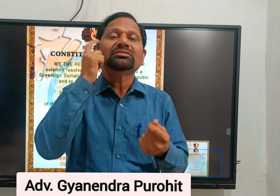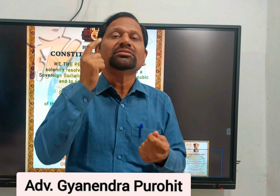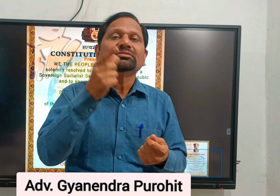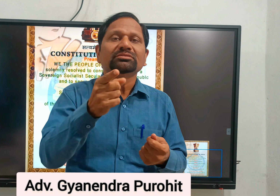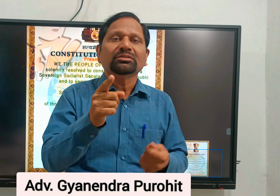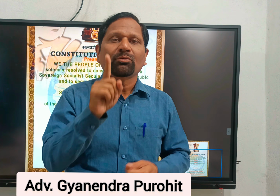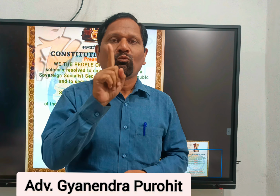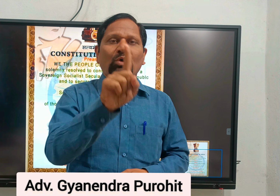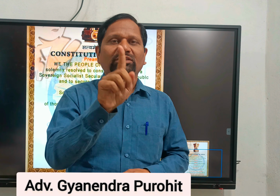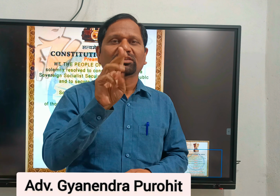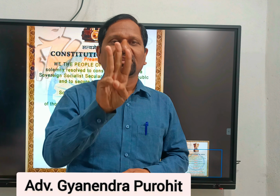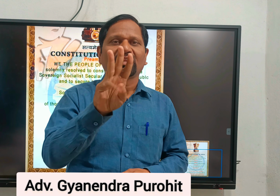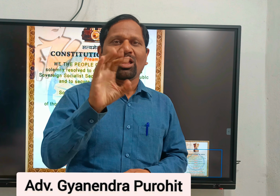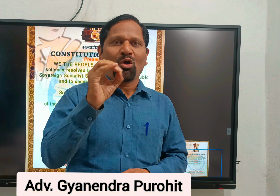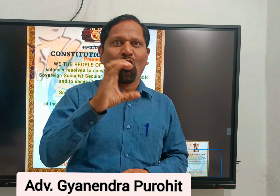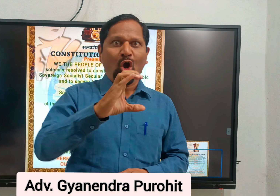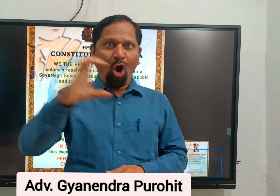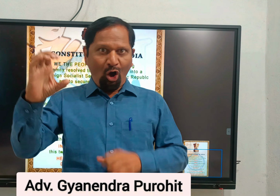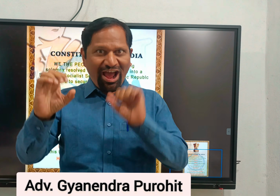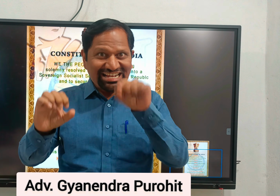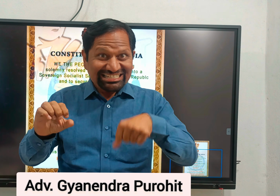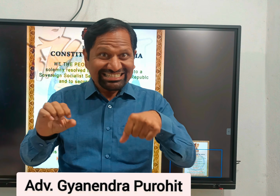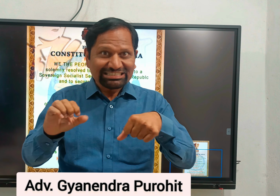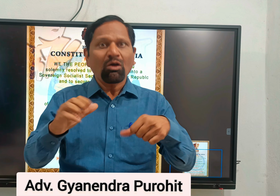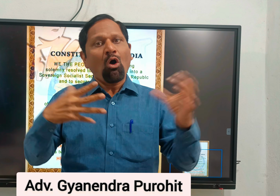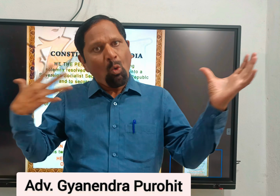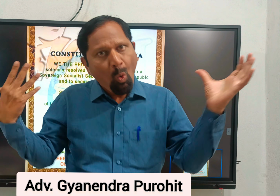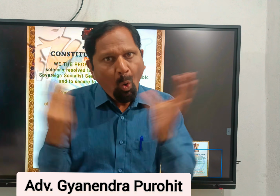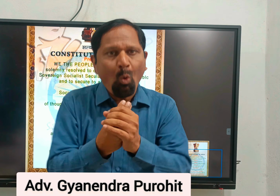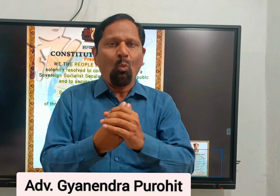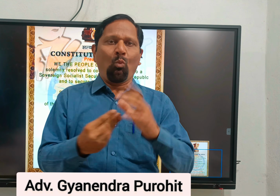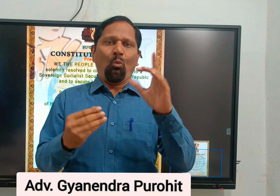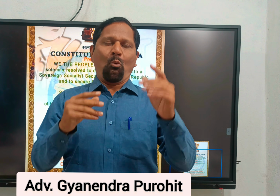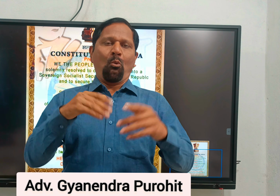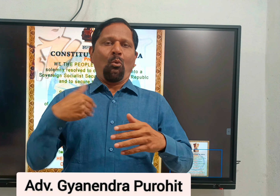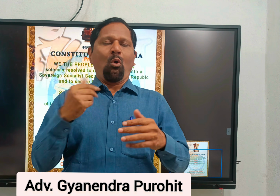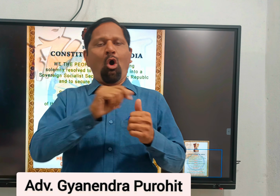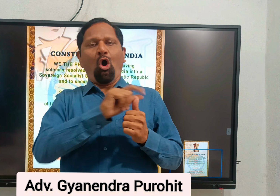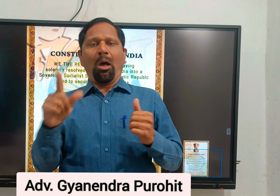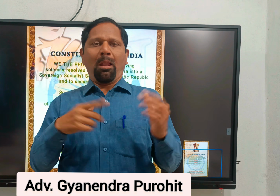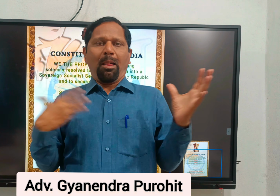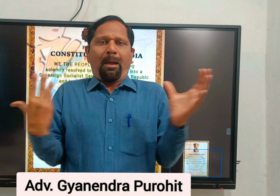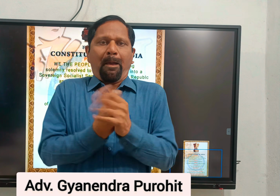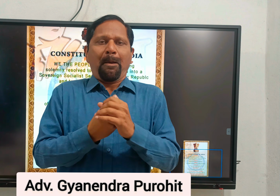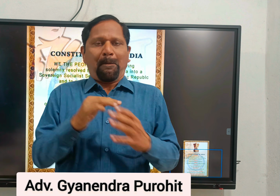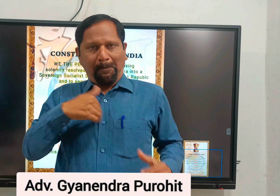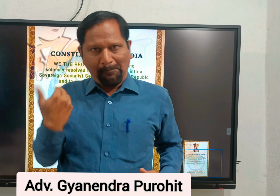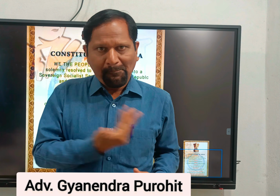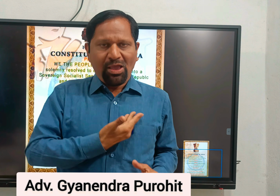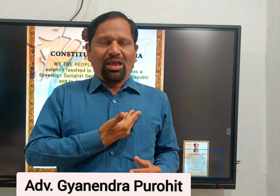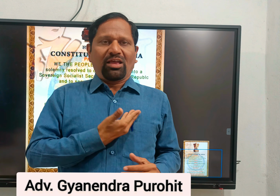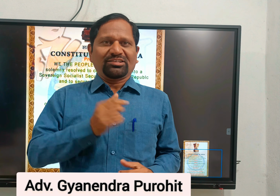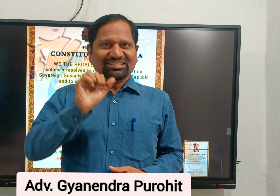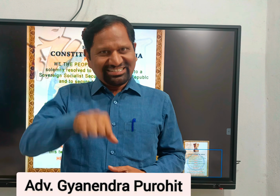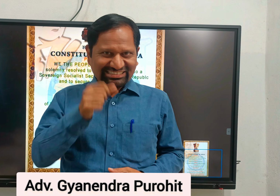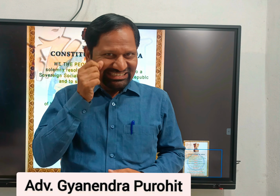कितने लोग हैं? 130 करोड़ लोग, हम सब भारतीय हैं। हम सभी